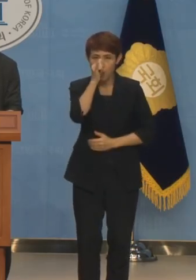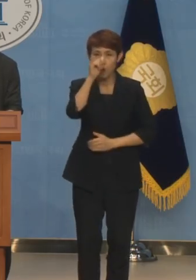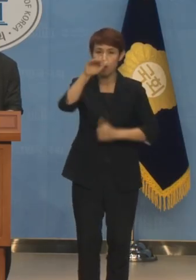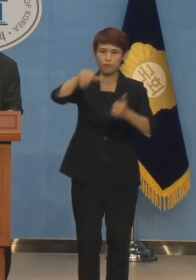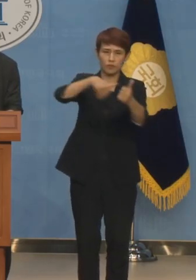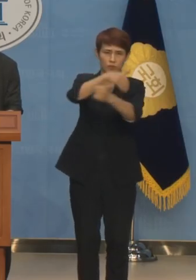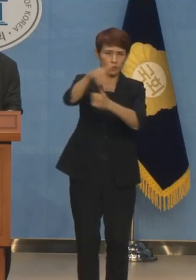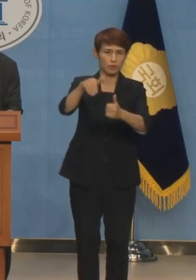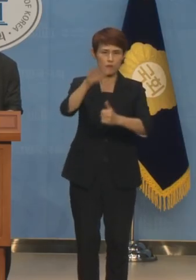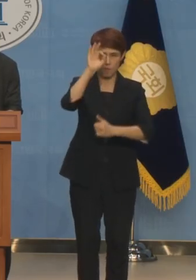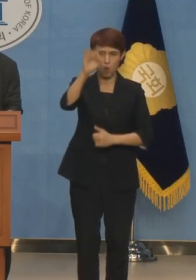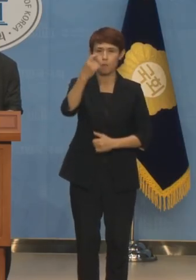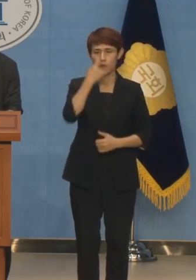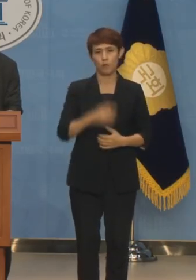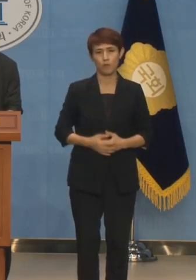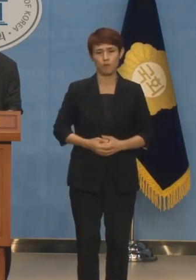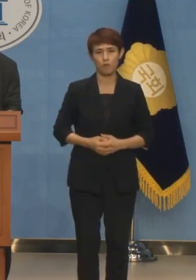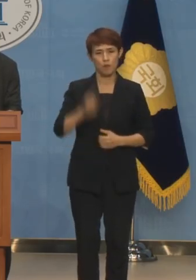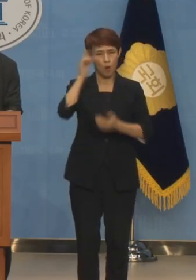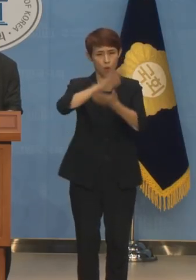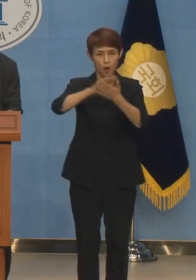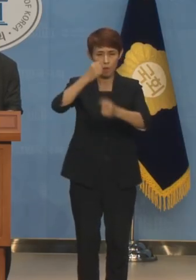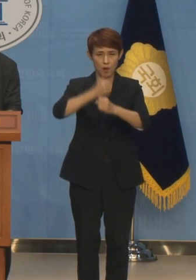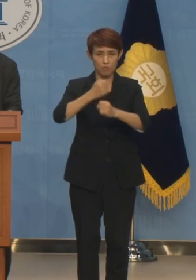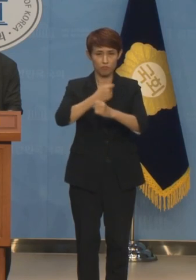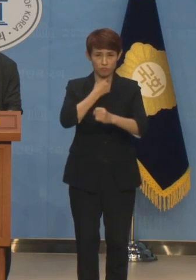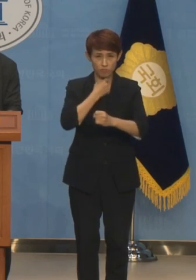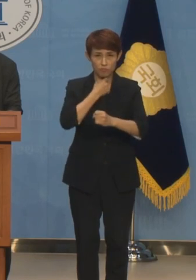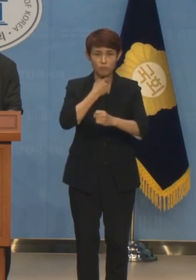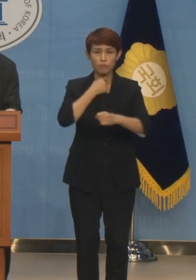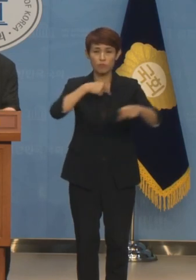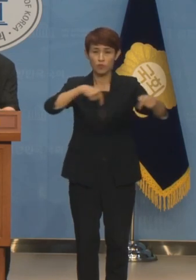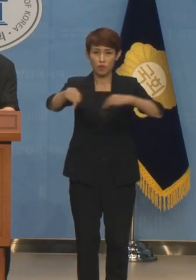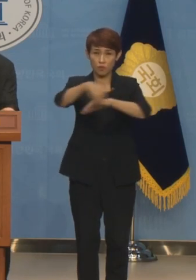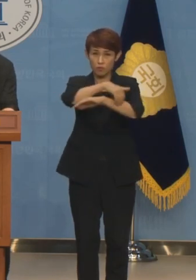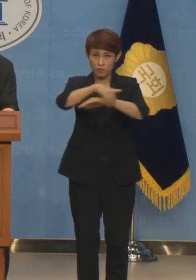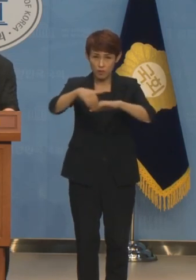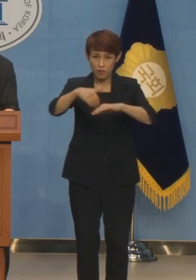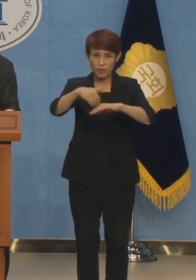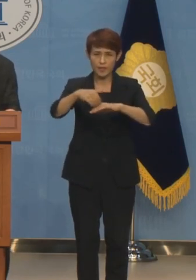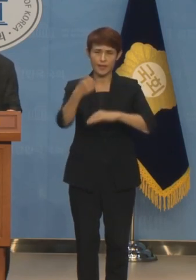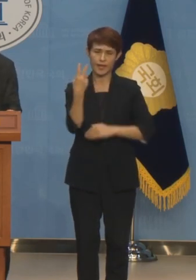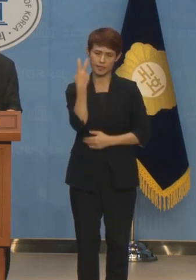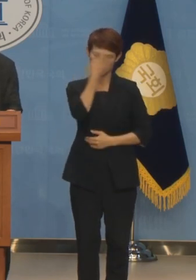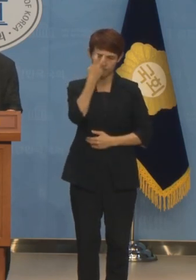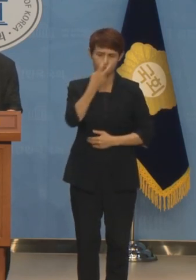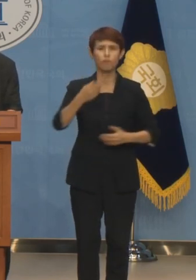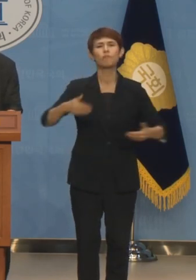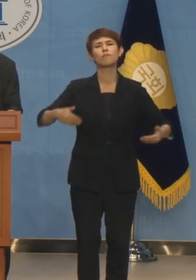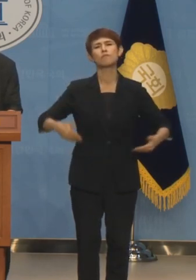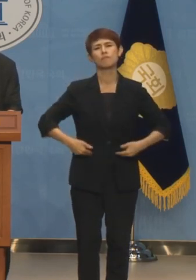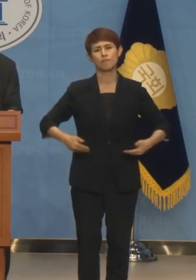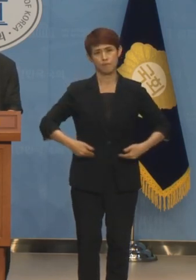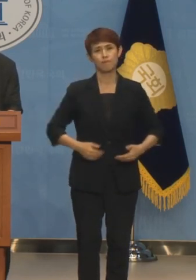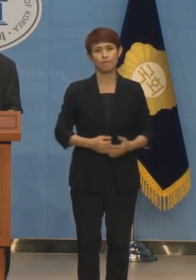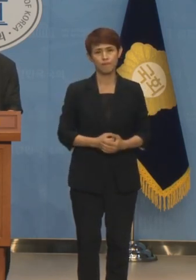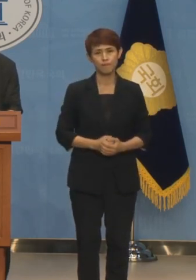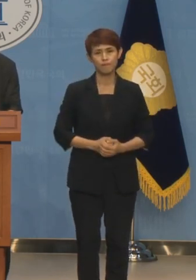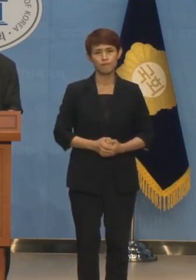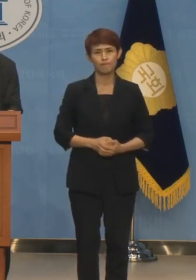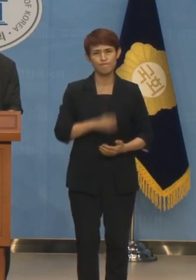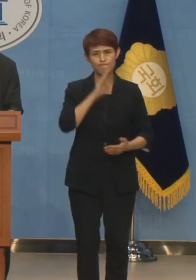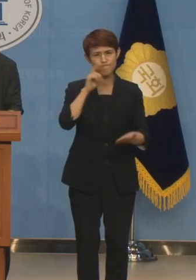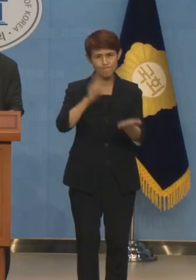고조입니다. 평화를 정착시킬 대외 정책에 전면적인 재검토가 무척이나